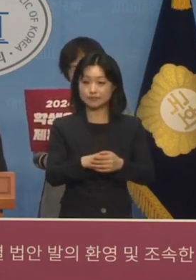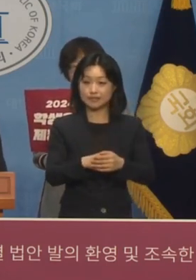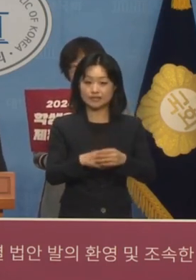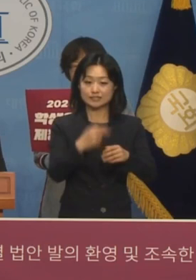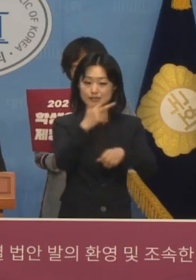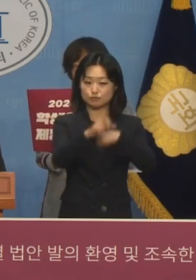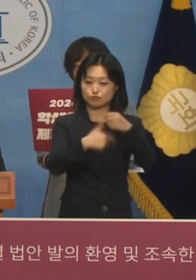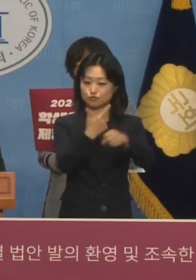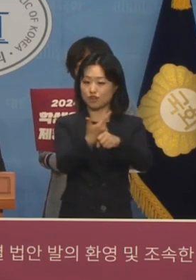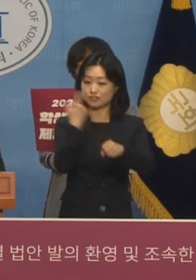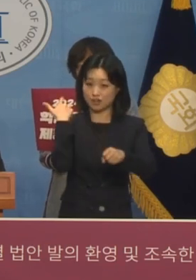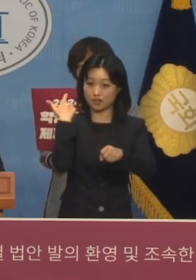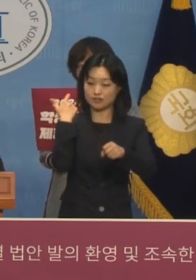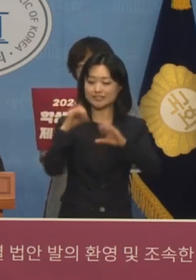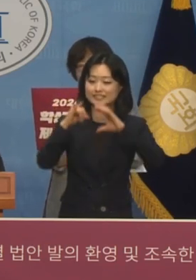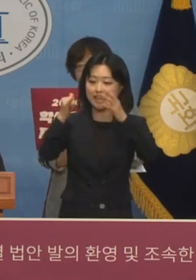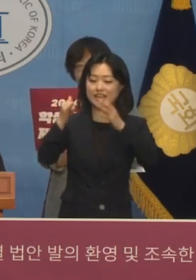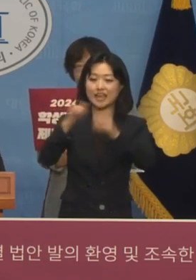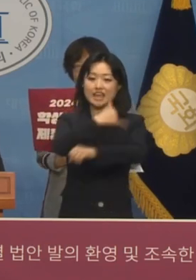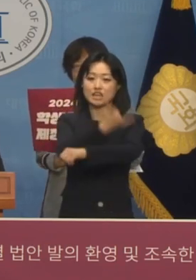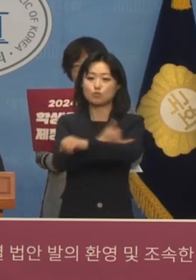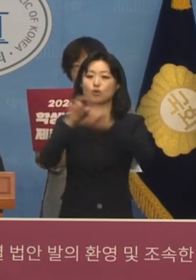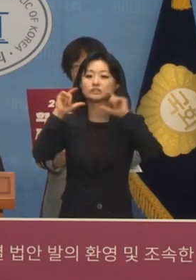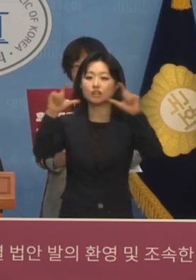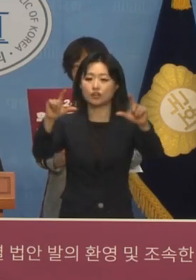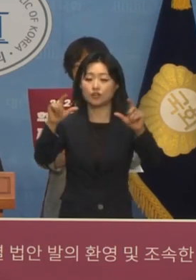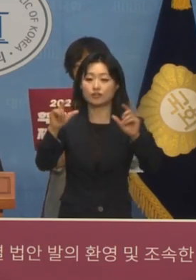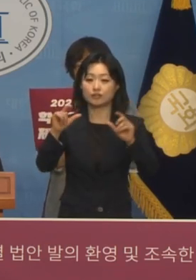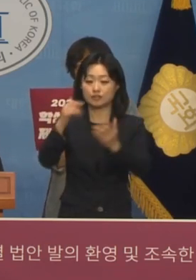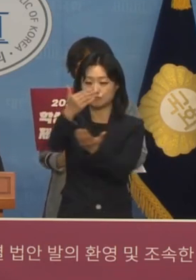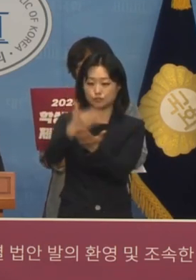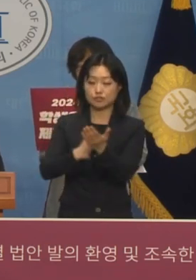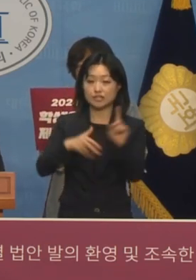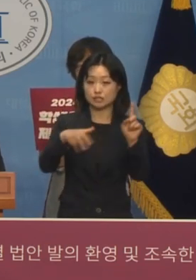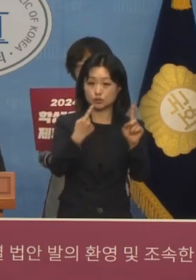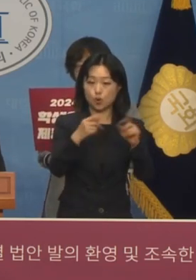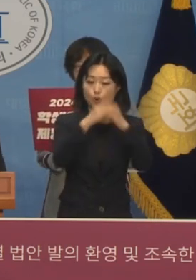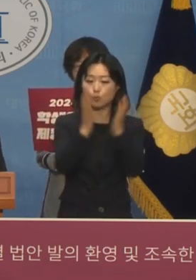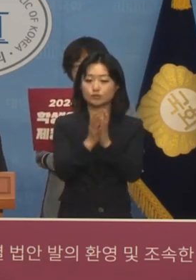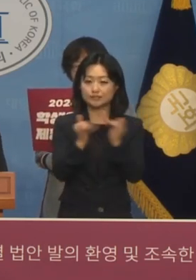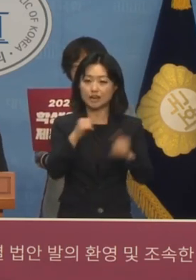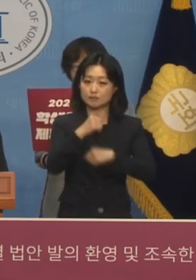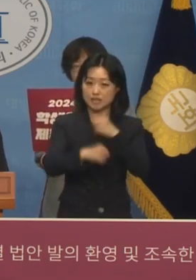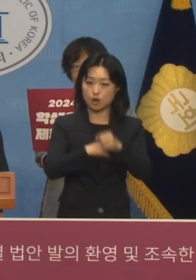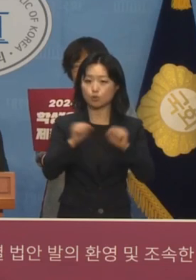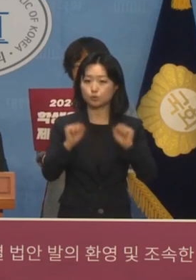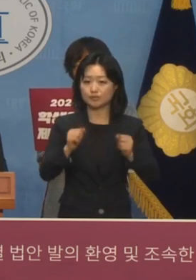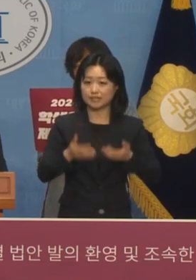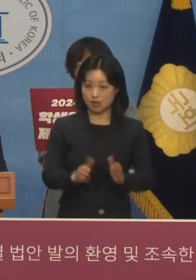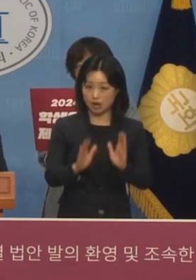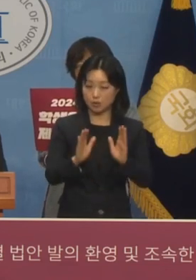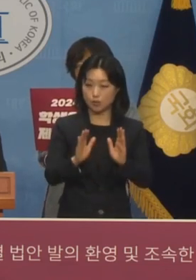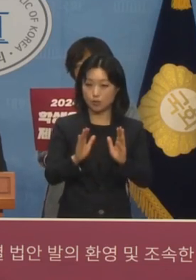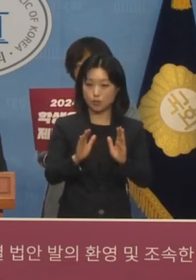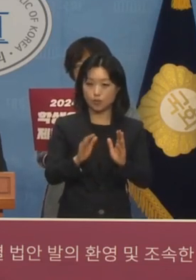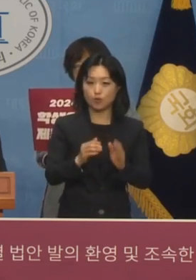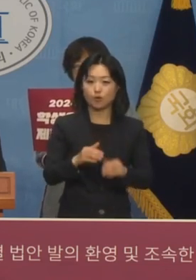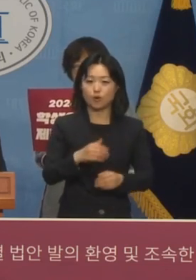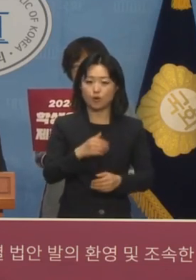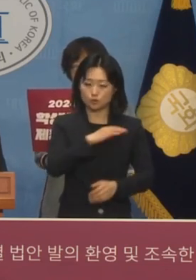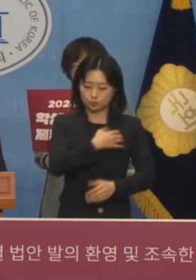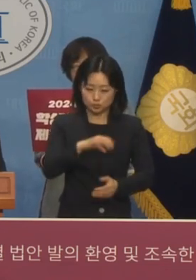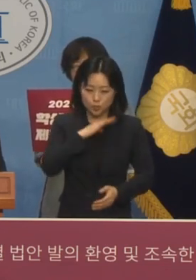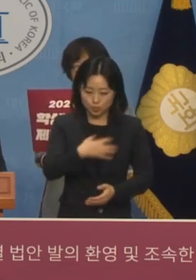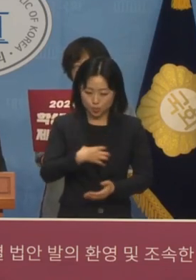76년 전 세계인권선언문이 발표되었습니다. 제1조 모든 사람은 자유로운 존재로 태어났고 똑같은 존엄과 권리를